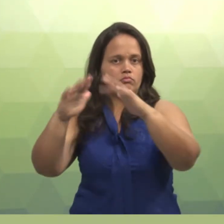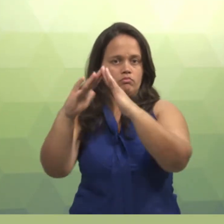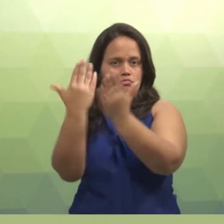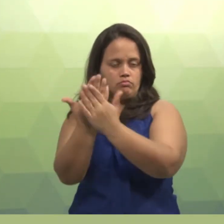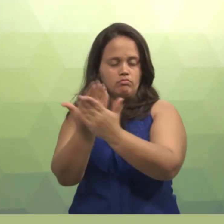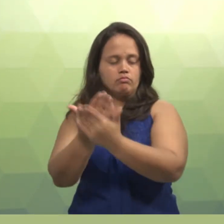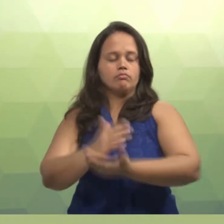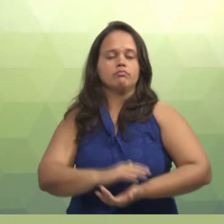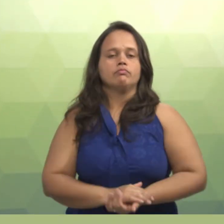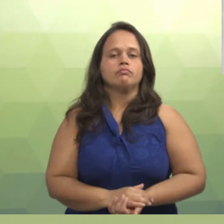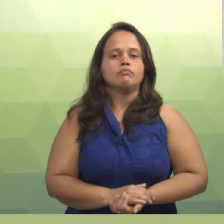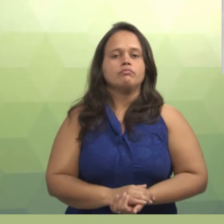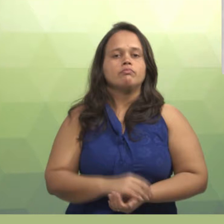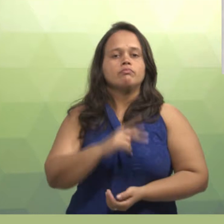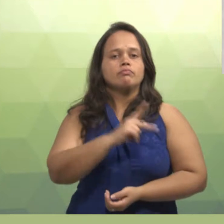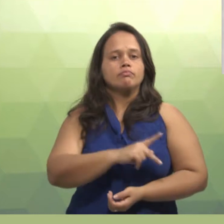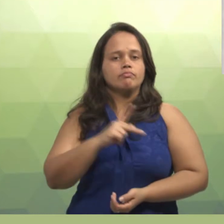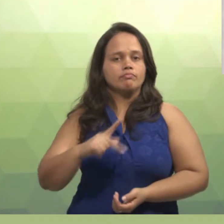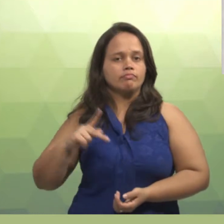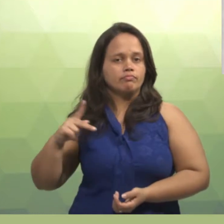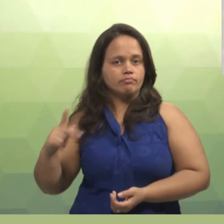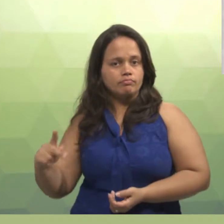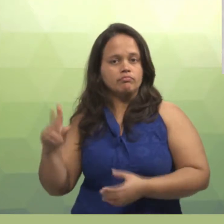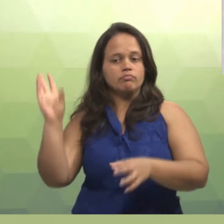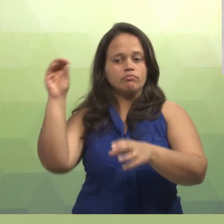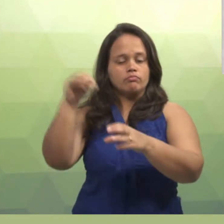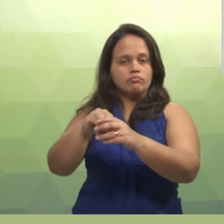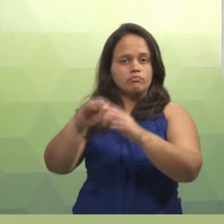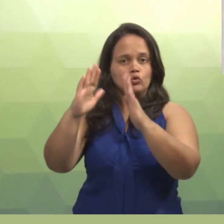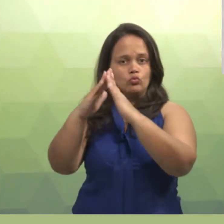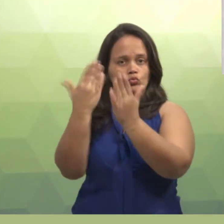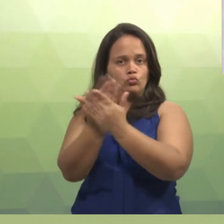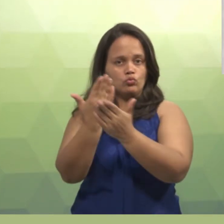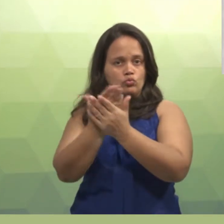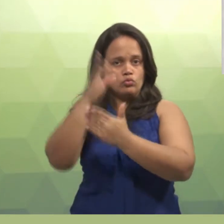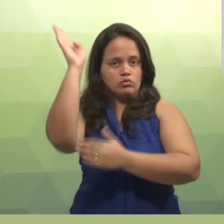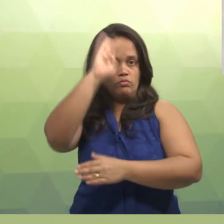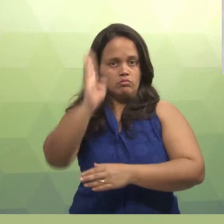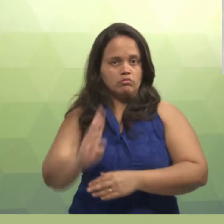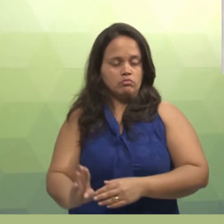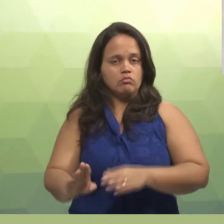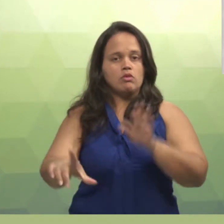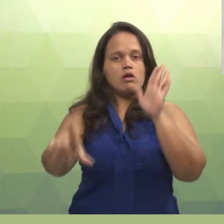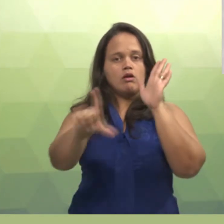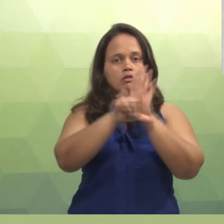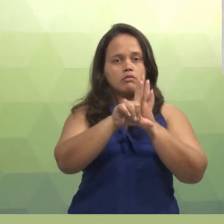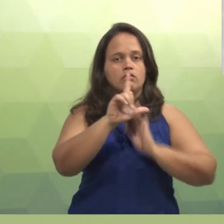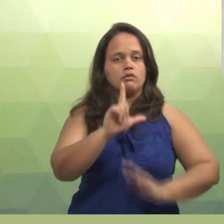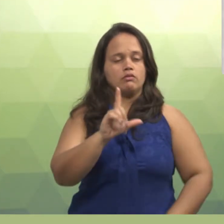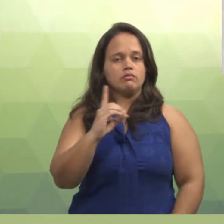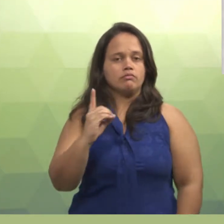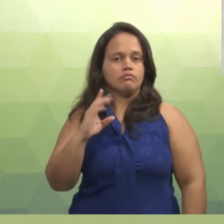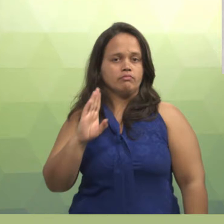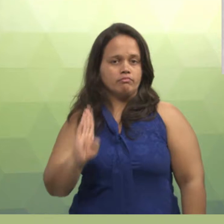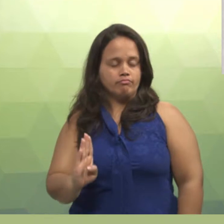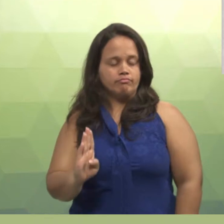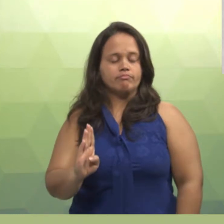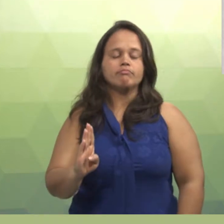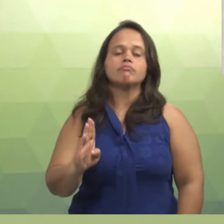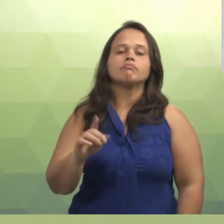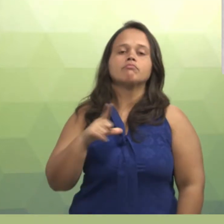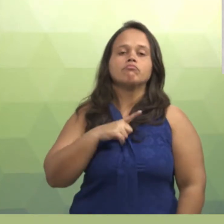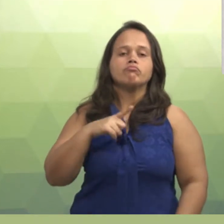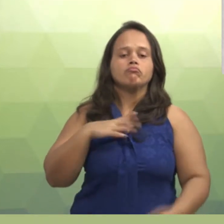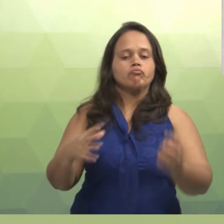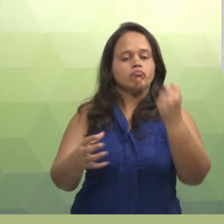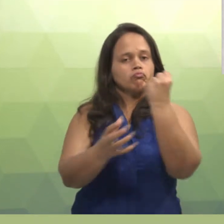servidores que nela trabalham. O projeto político-pedagógico foi introduzido no cenário educacional brasileiro a partir da Lei de Diretriz